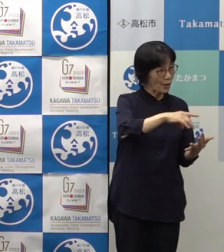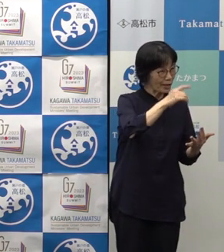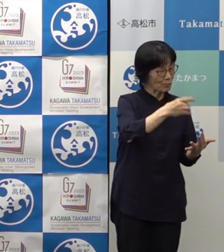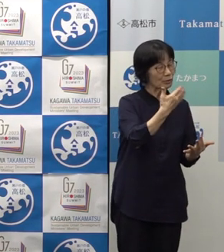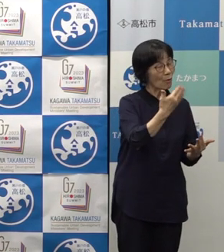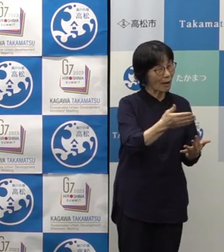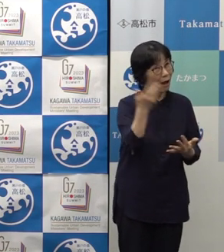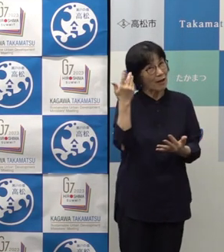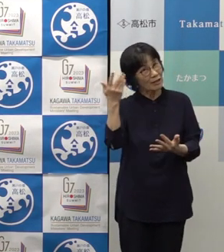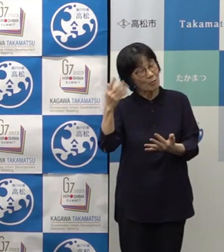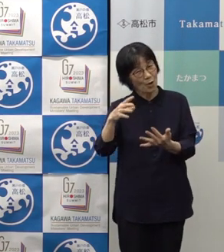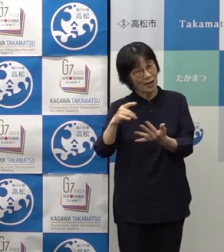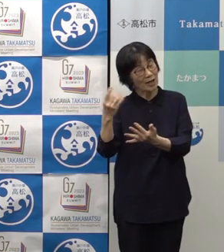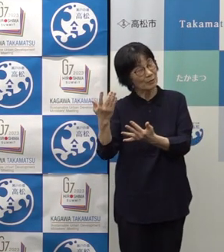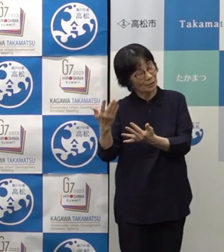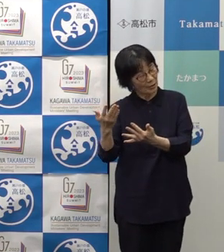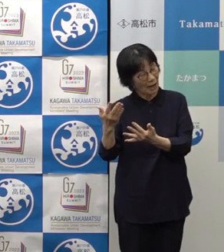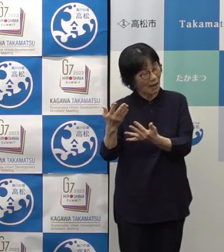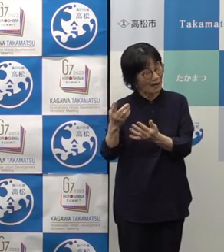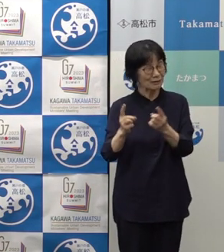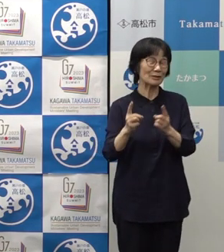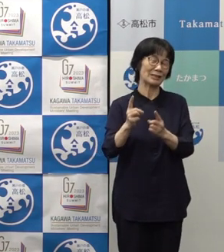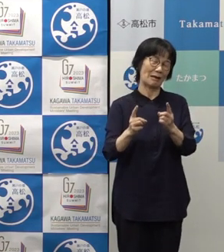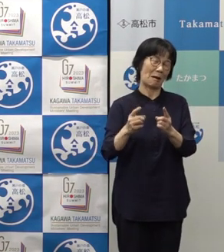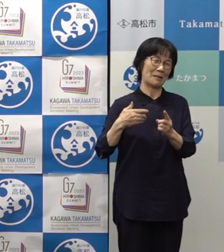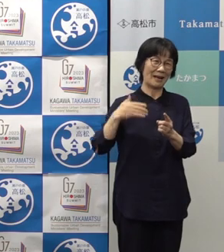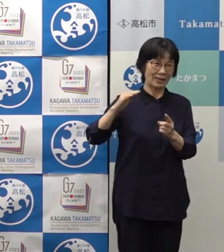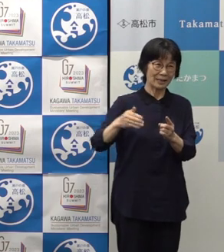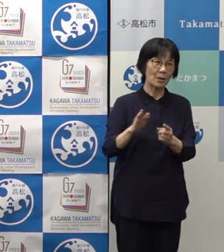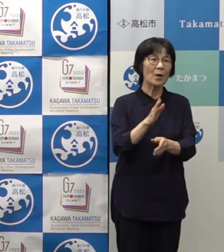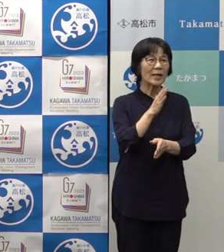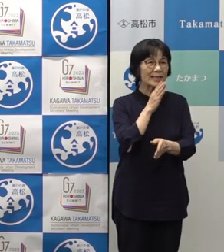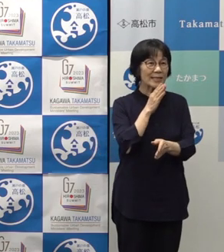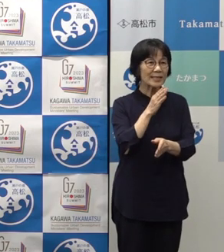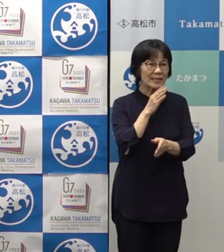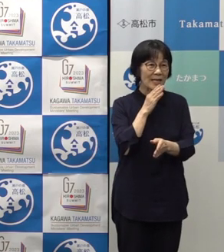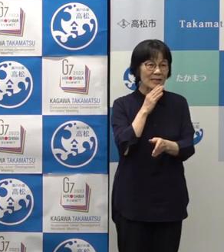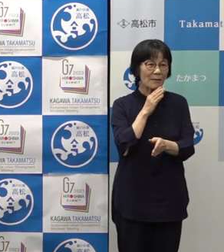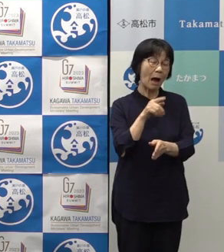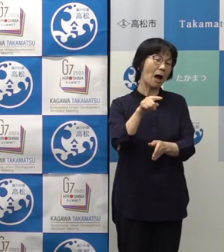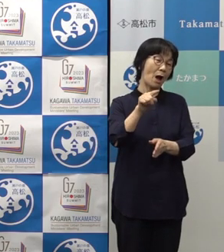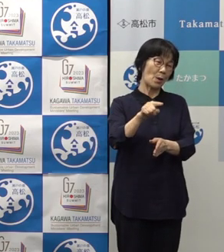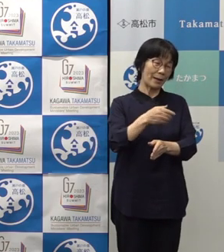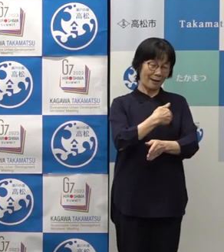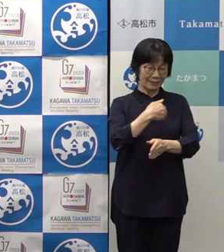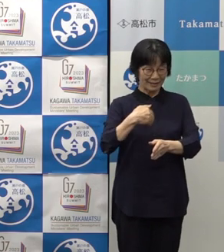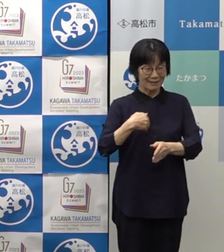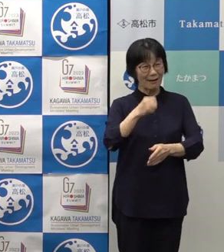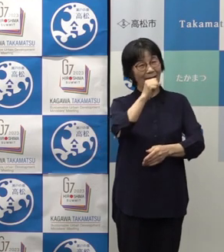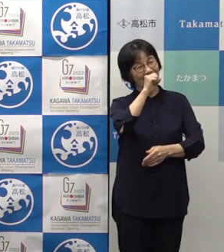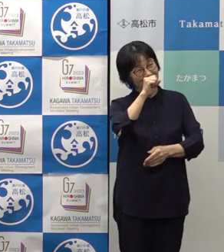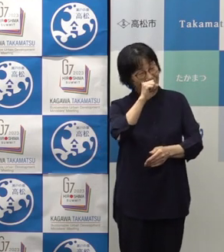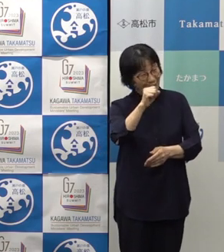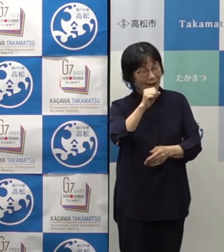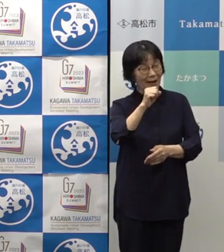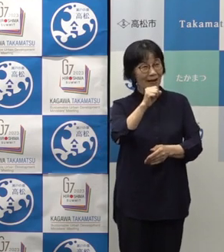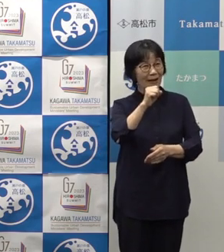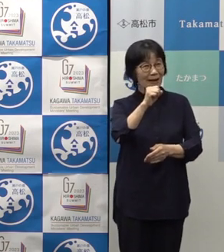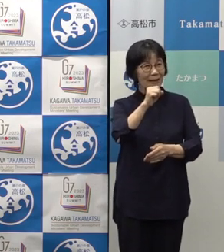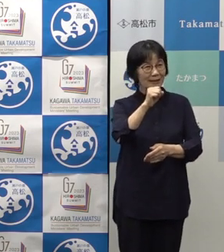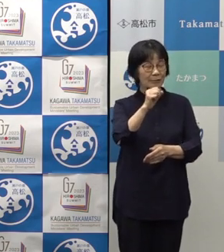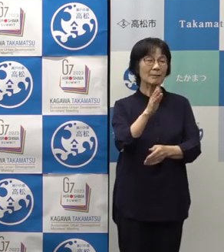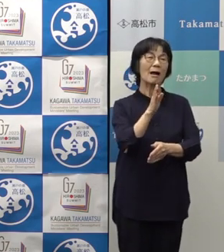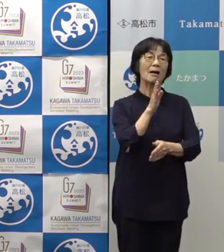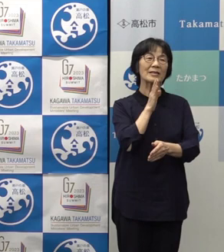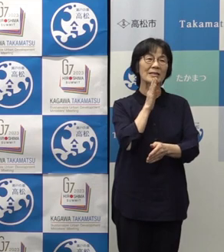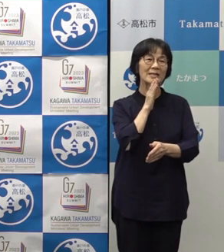選ぶのか、それにもよりますけれども、まあ、ただ実際上はこんなことができたらいいなというのが出てくれば、現実の街づくりにも応